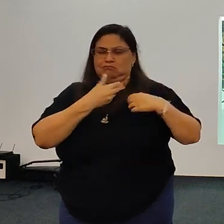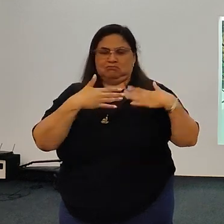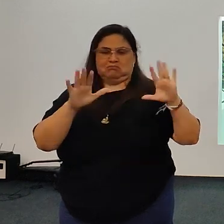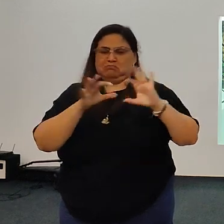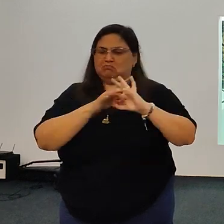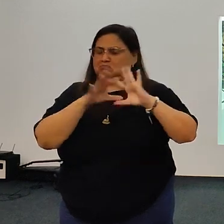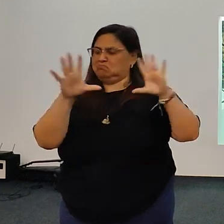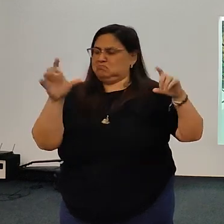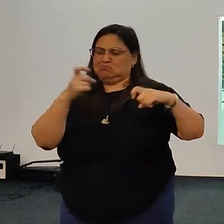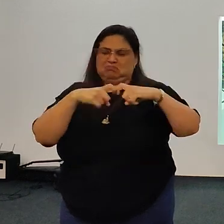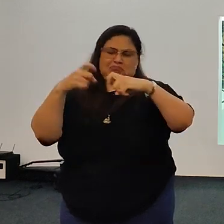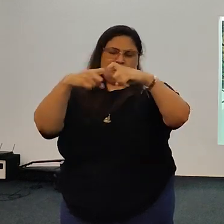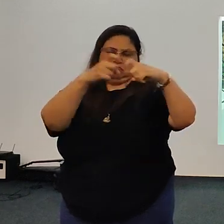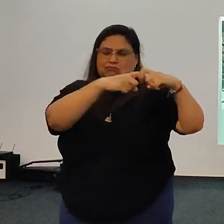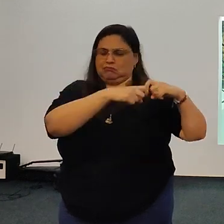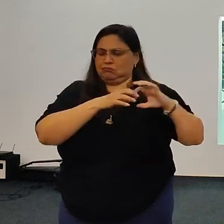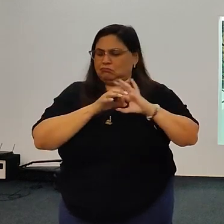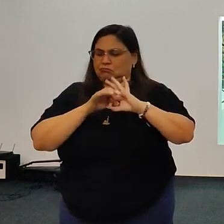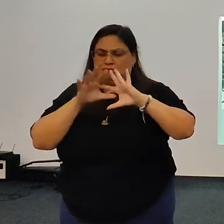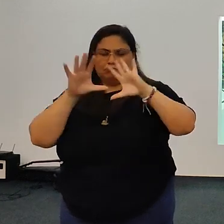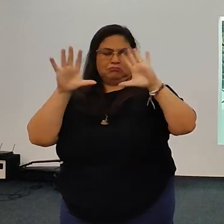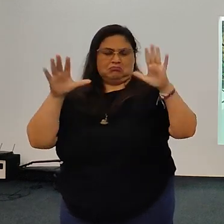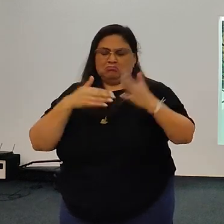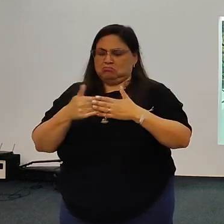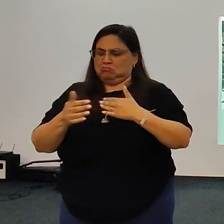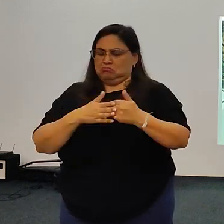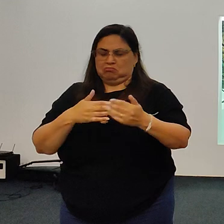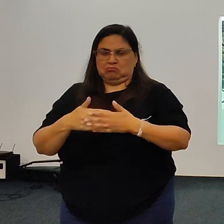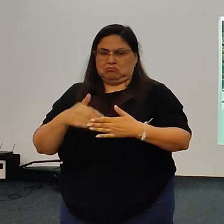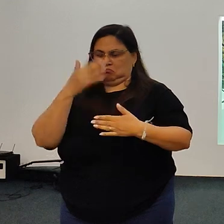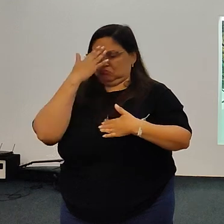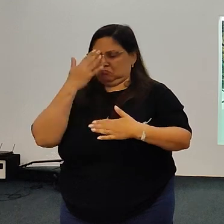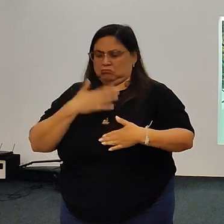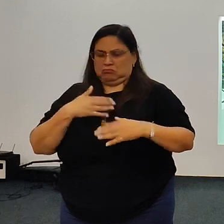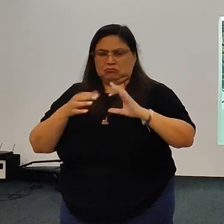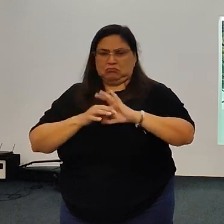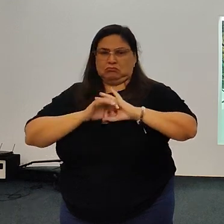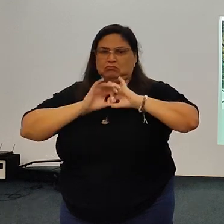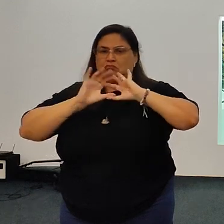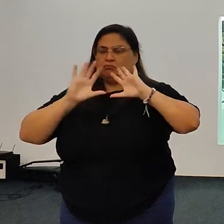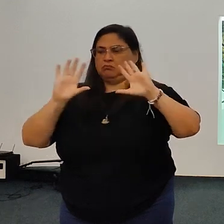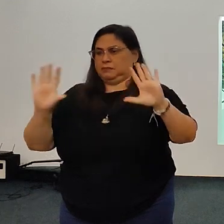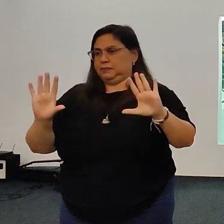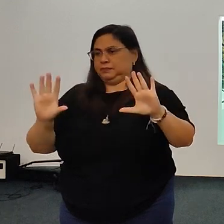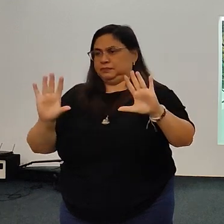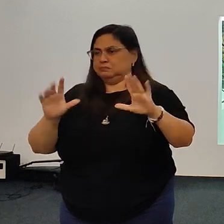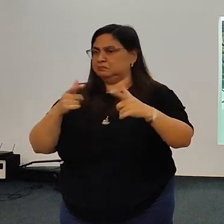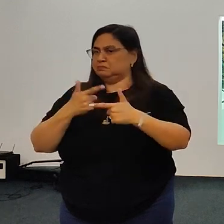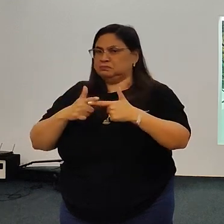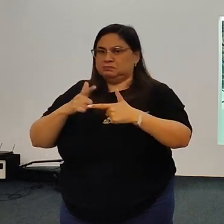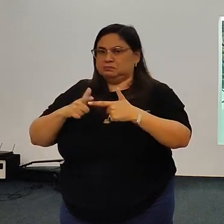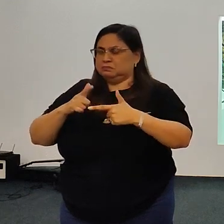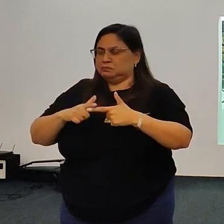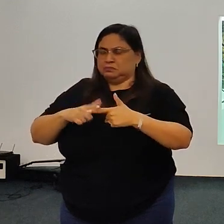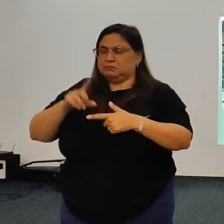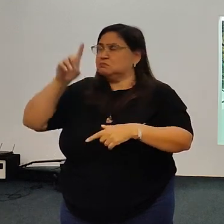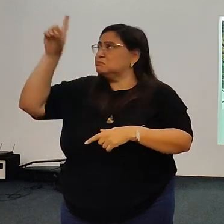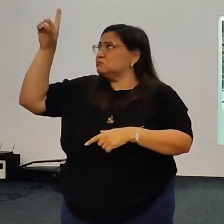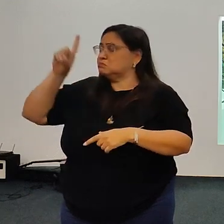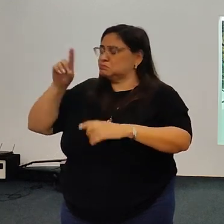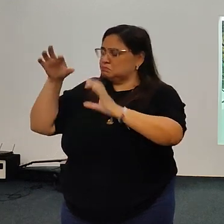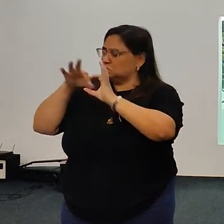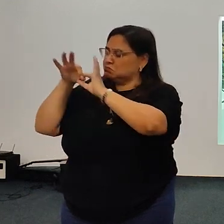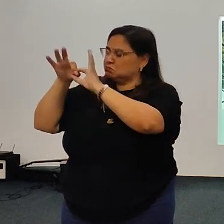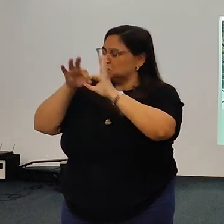na imoralidade sexual, você poderia viver da forma com que você bem entendesse, que isso não afetaria a sua vida com Deus e a